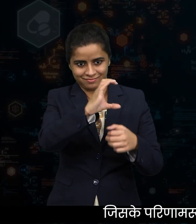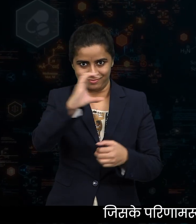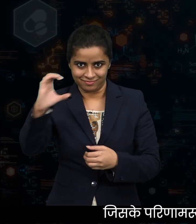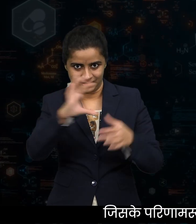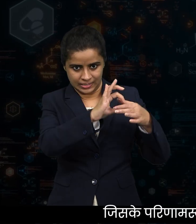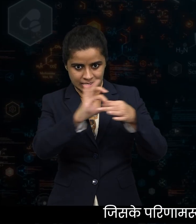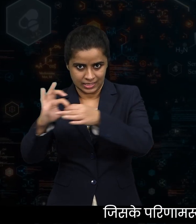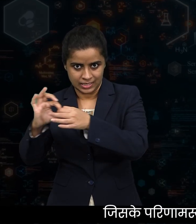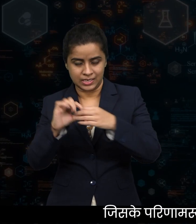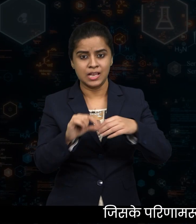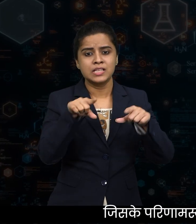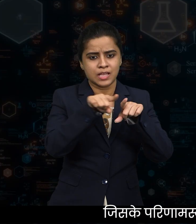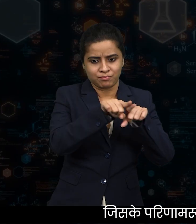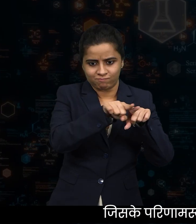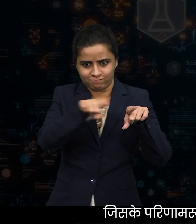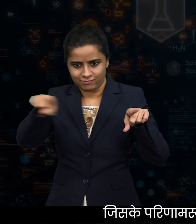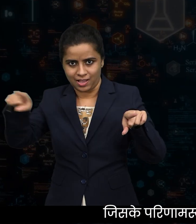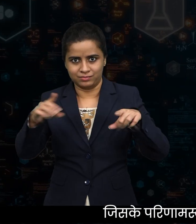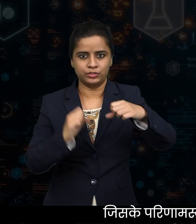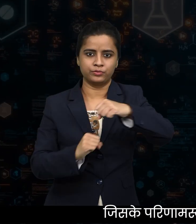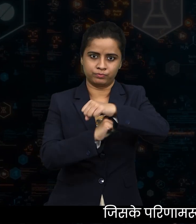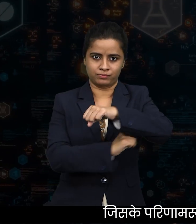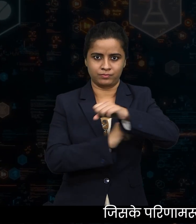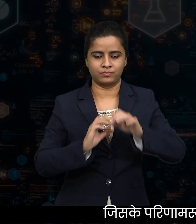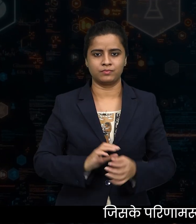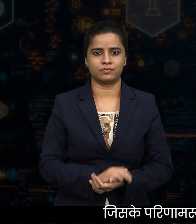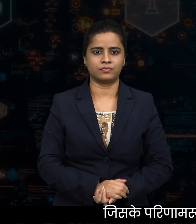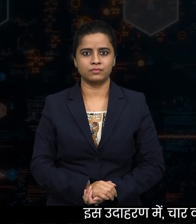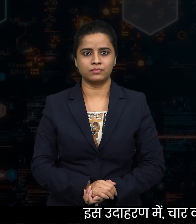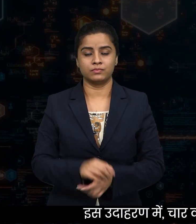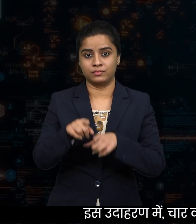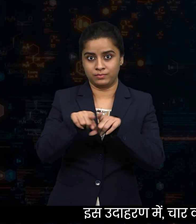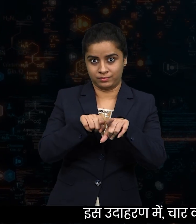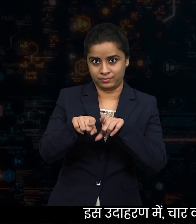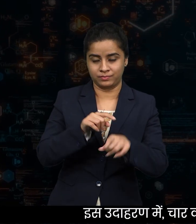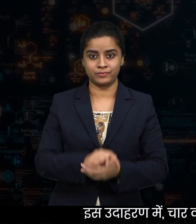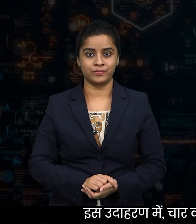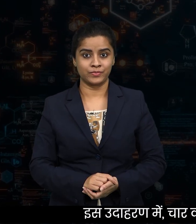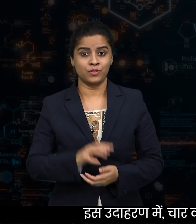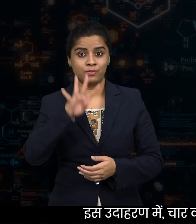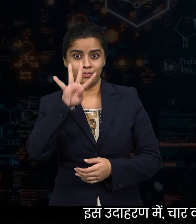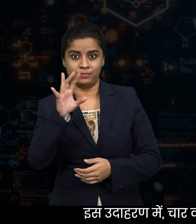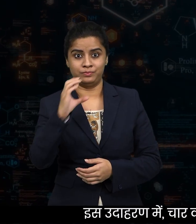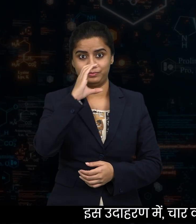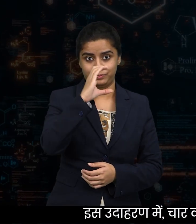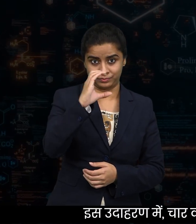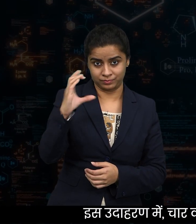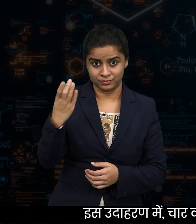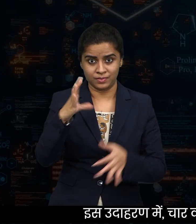परमाणु स्वरूप एक रैखिक संरचना होती है। इस उदाहरण में 4 कार्बन एक